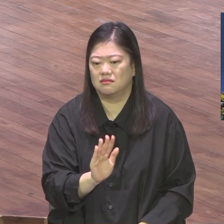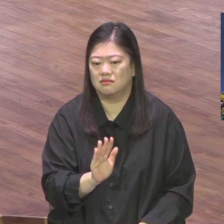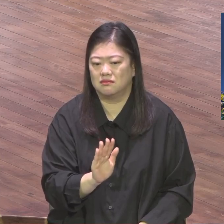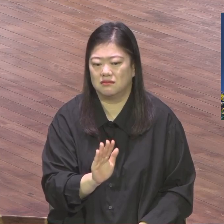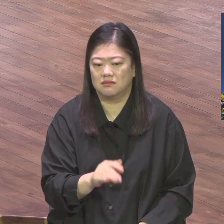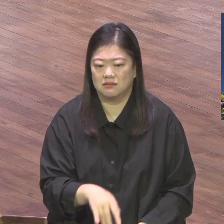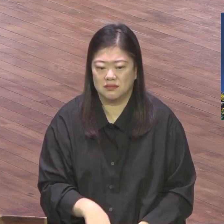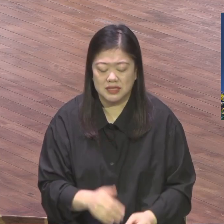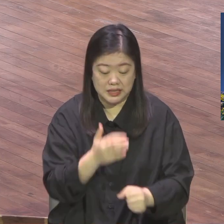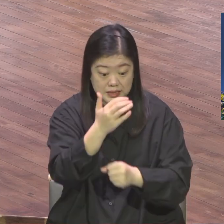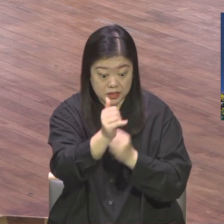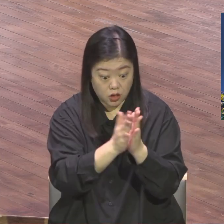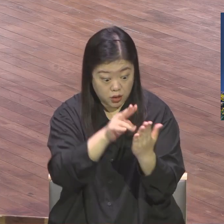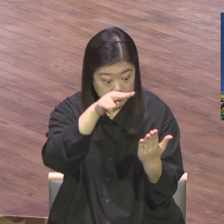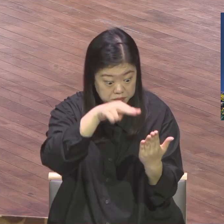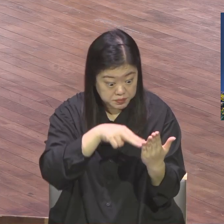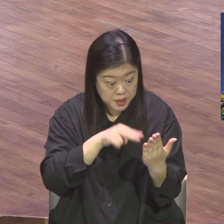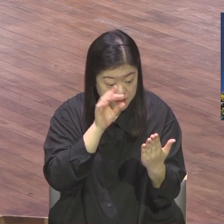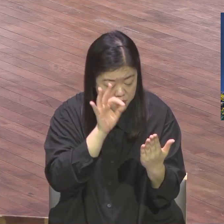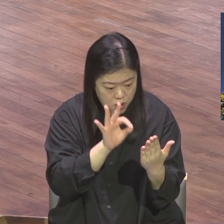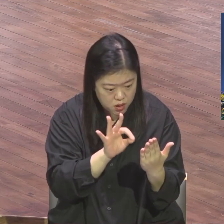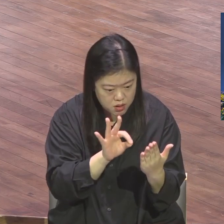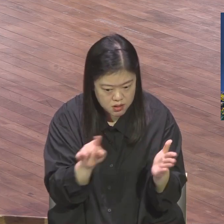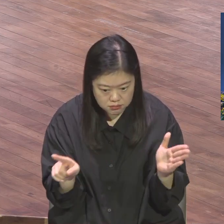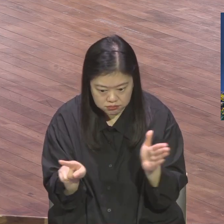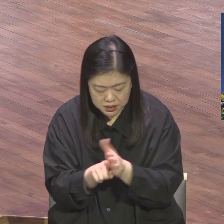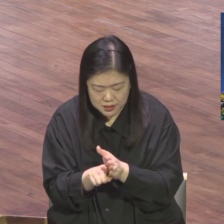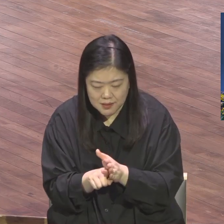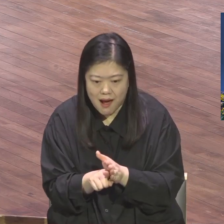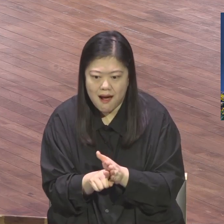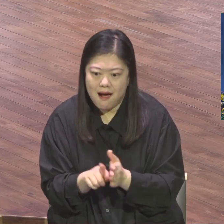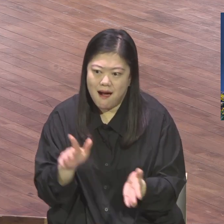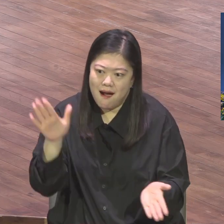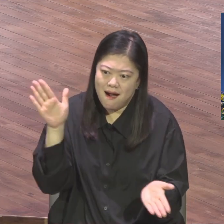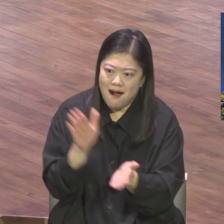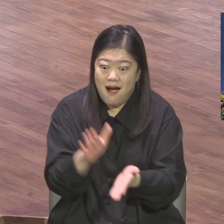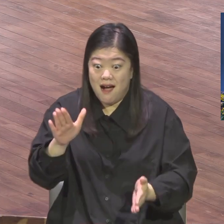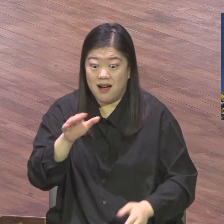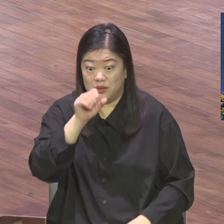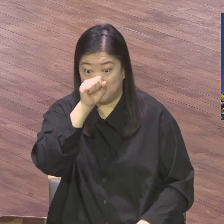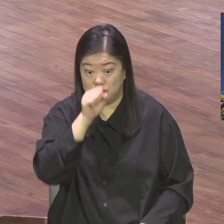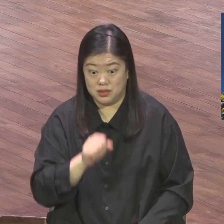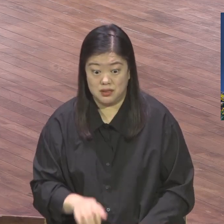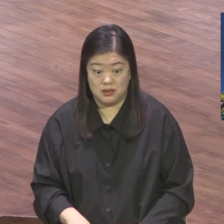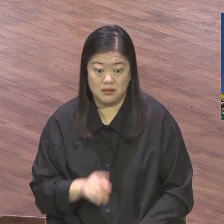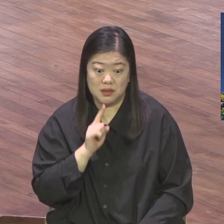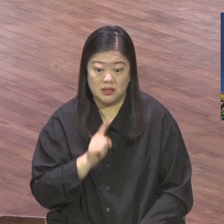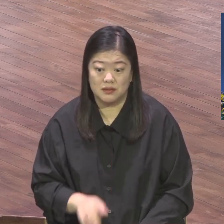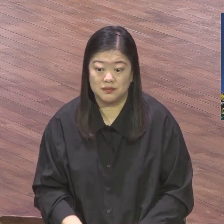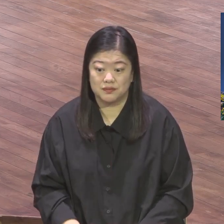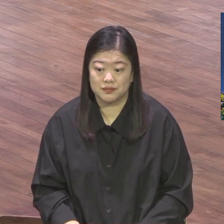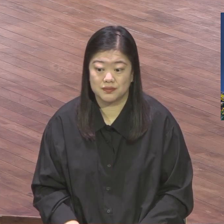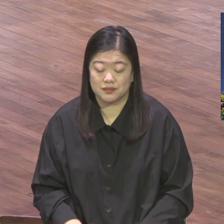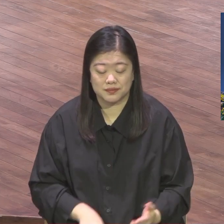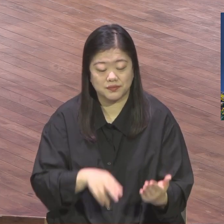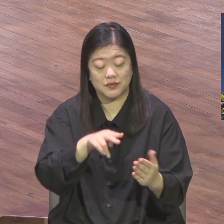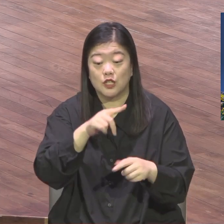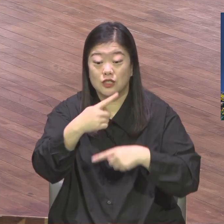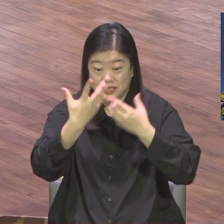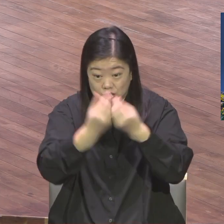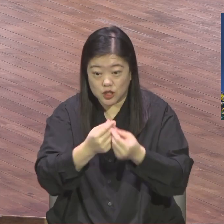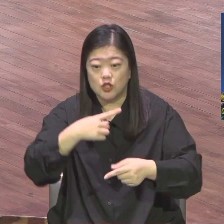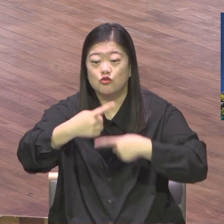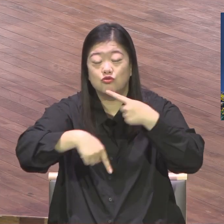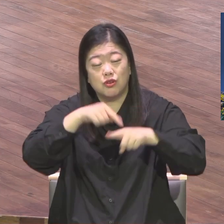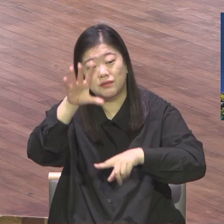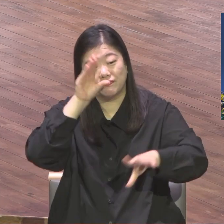성경으로 불타오르라 그랬어요. 아이고 뭐 좋은 말씀이네. 은혜 받았다. 이런